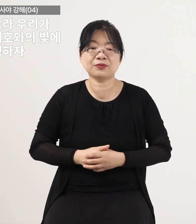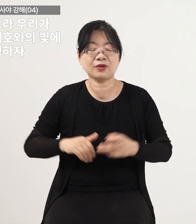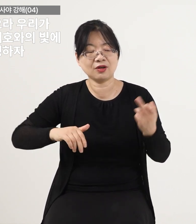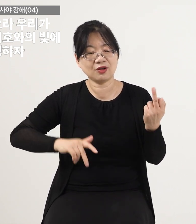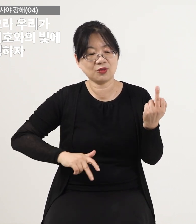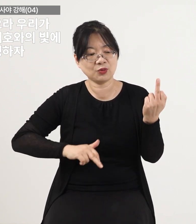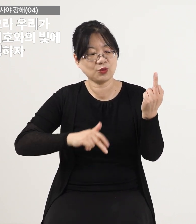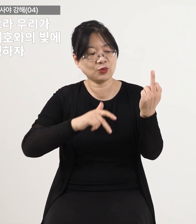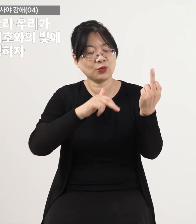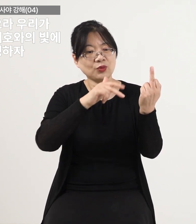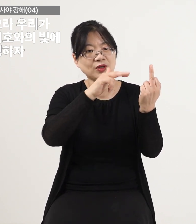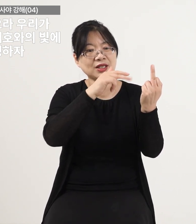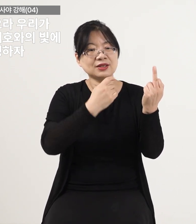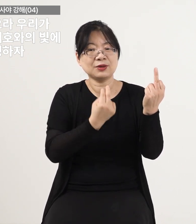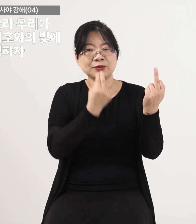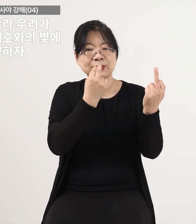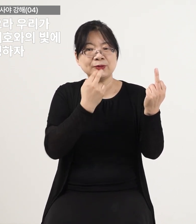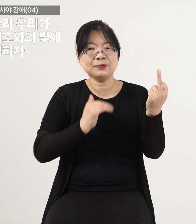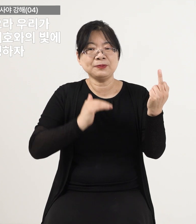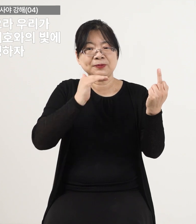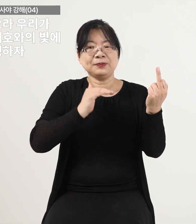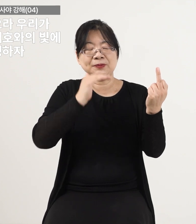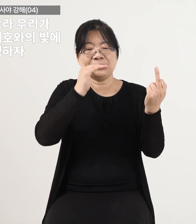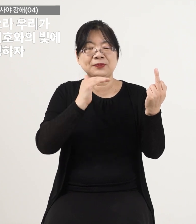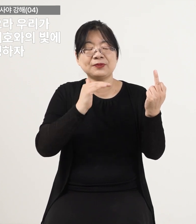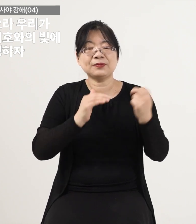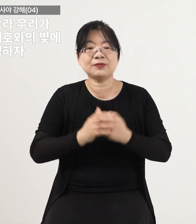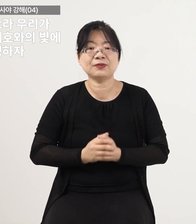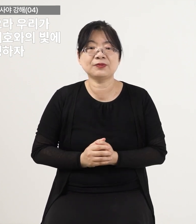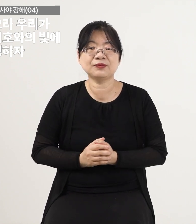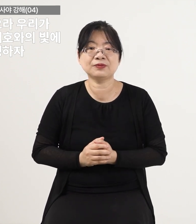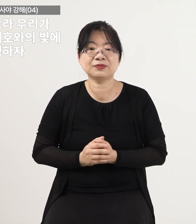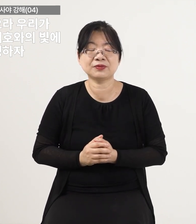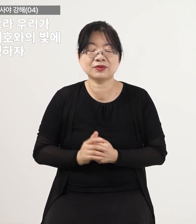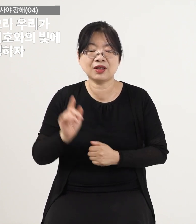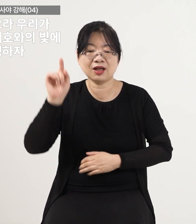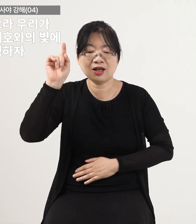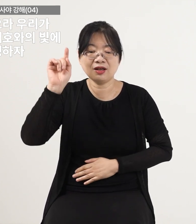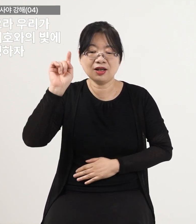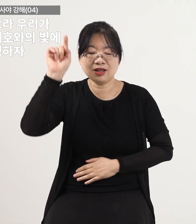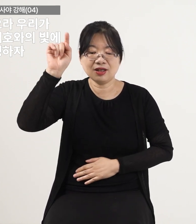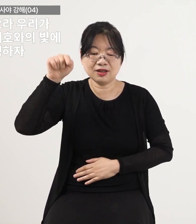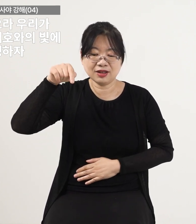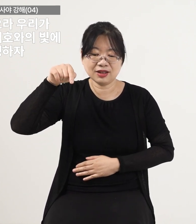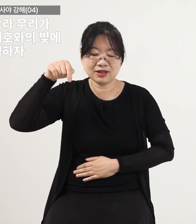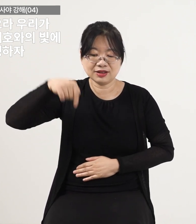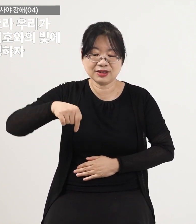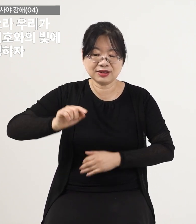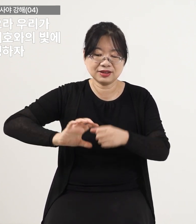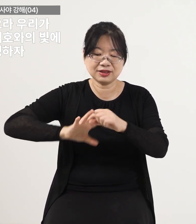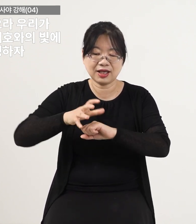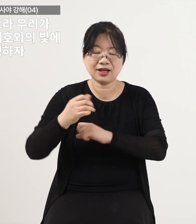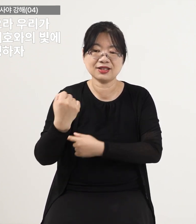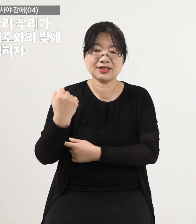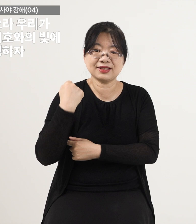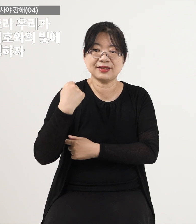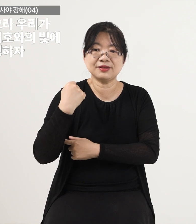오르는 거는 숨이 가쁘고 중력의 법칙을 거스려야 돼요. 그런데 이거를